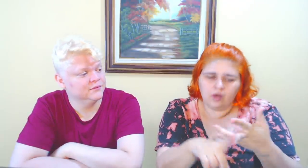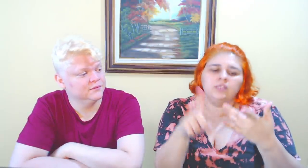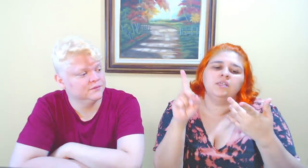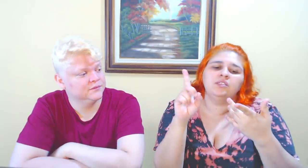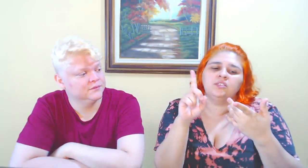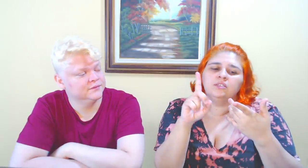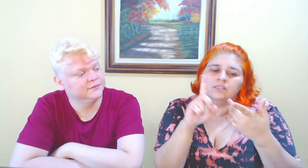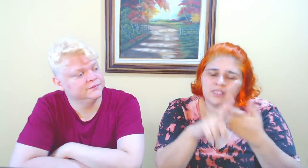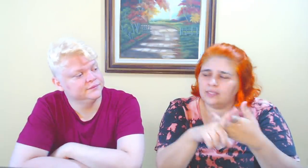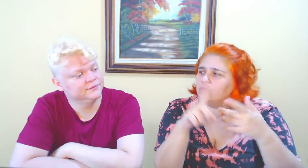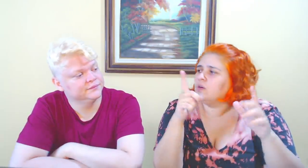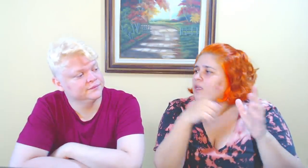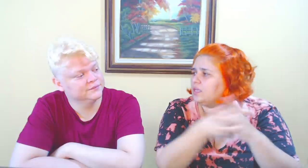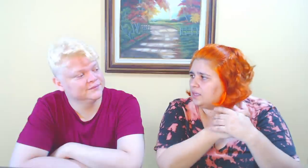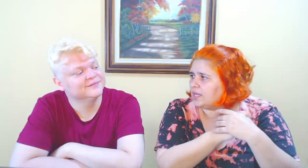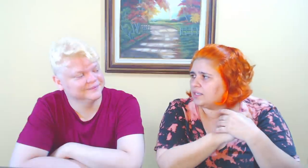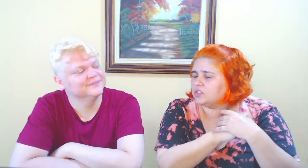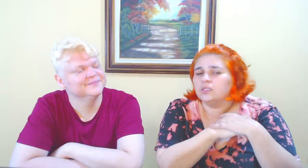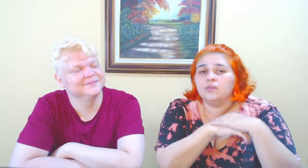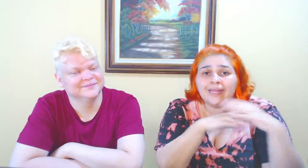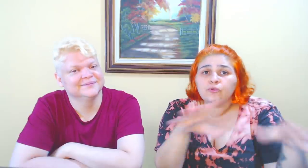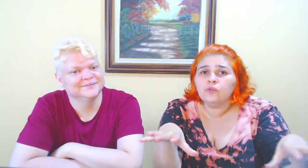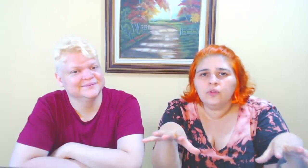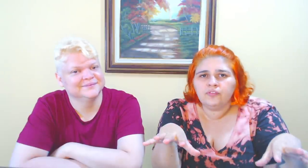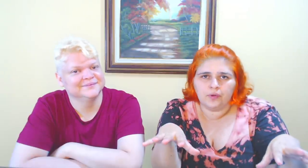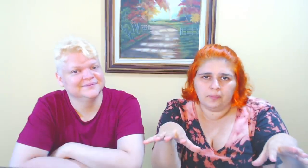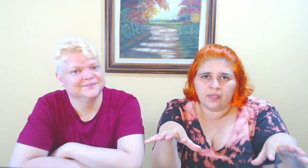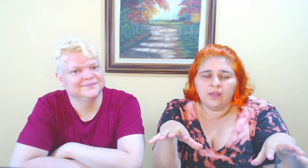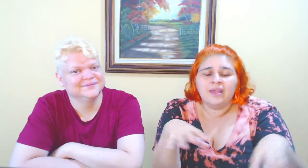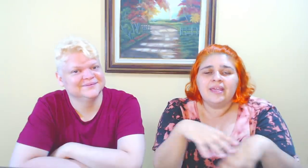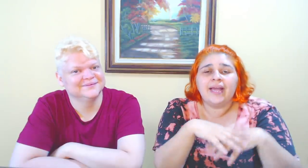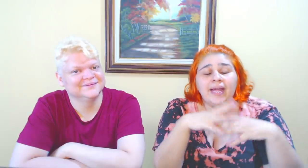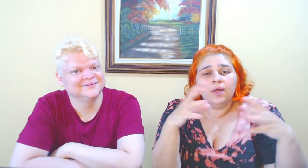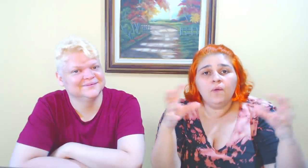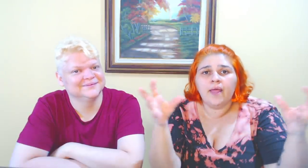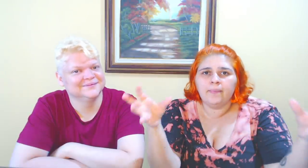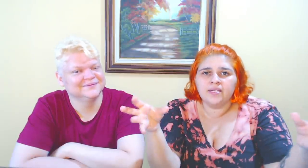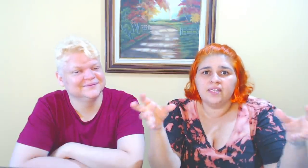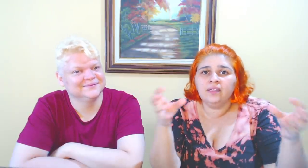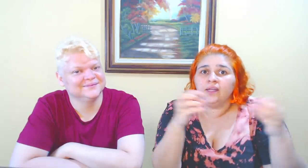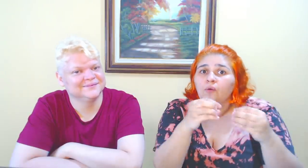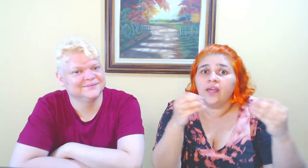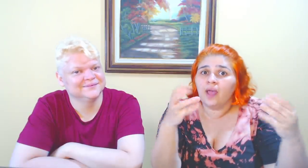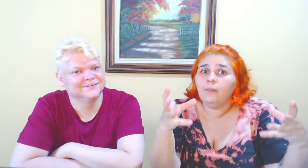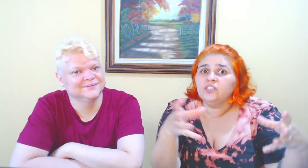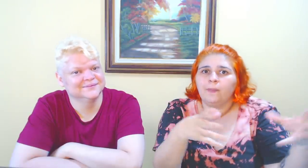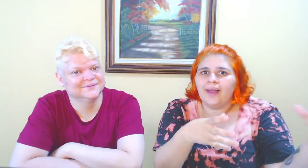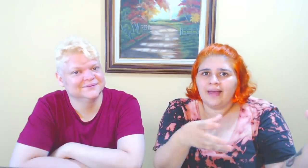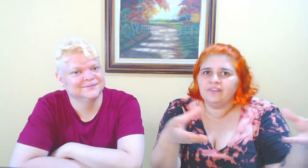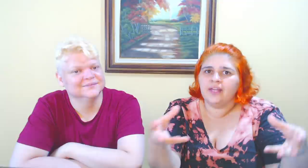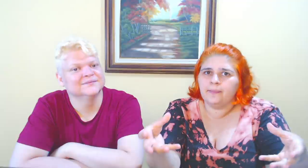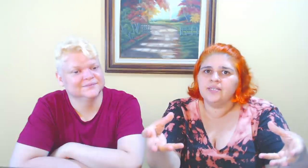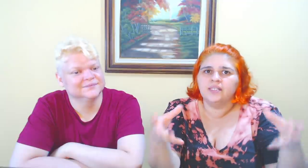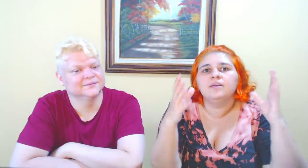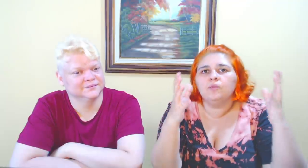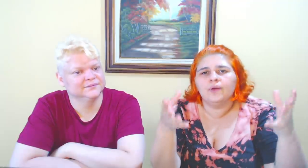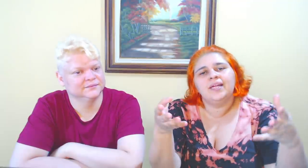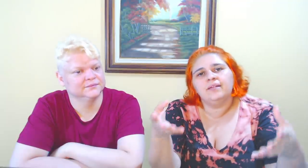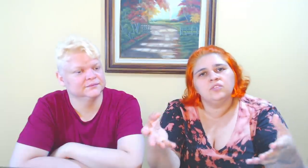Rotas Sator E Tenet Está tudo no filme E cada um representa O que realmente A palavra representa No quadrado de